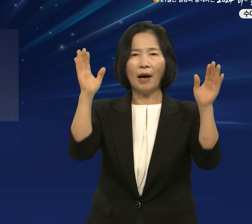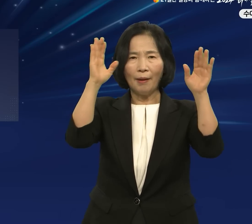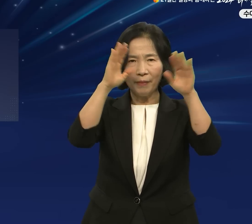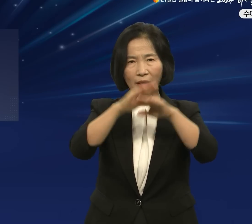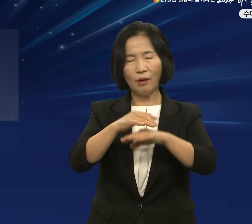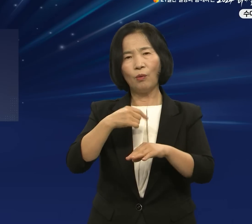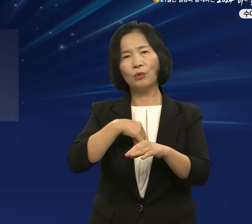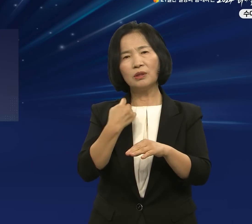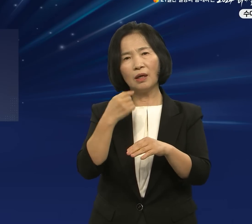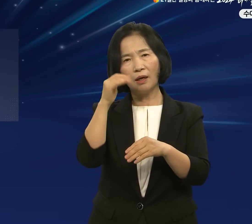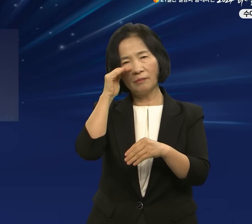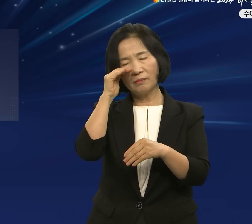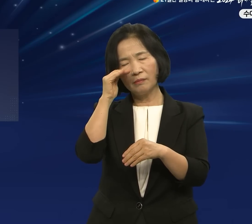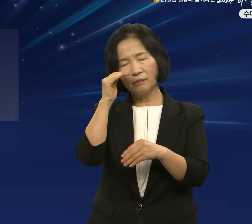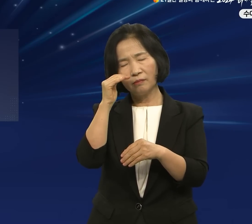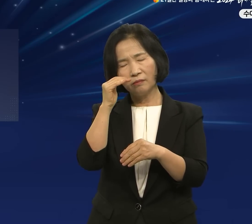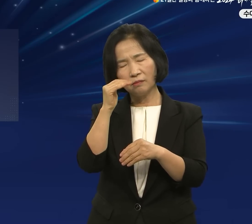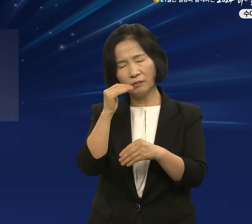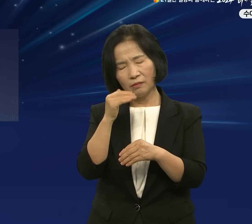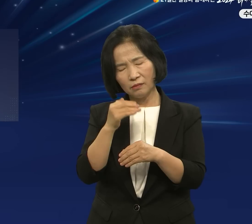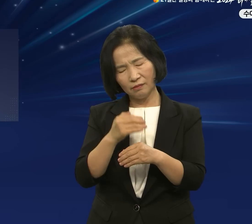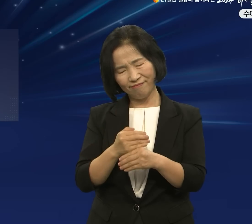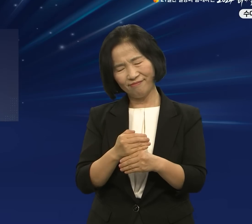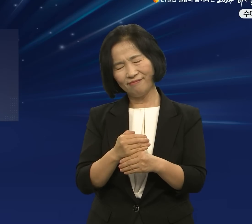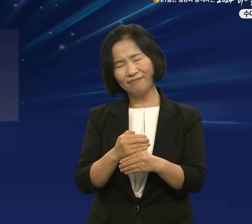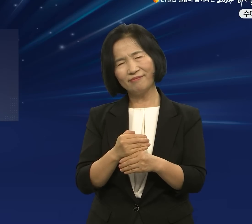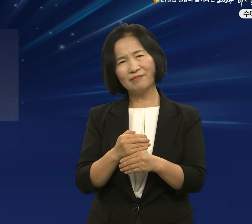홀로 운명을 하셨습니다.